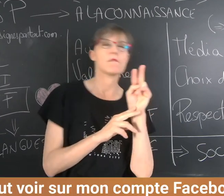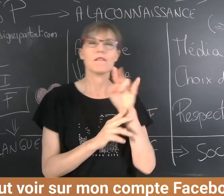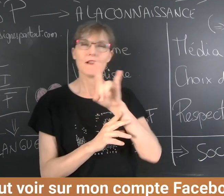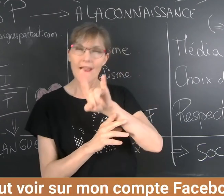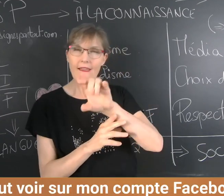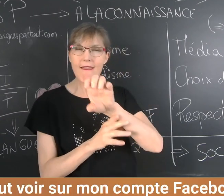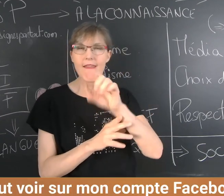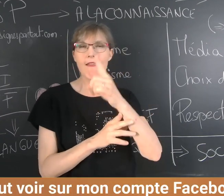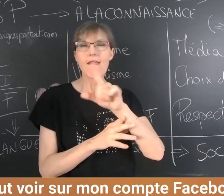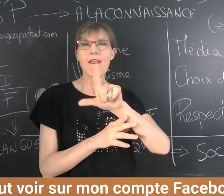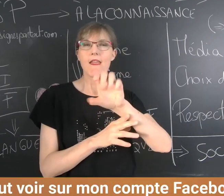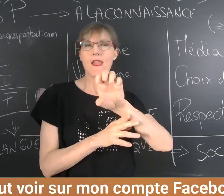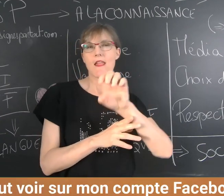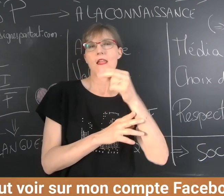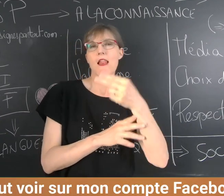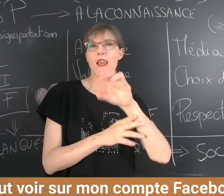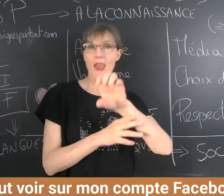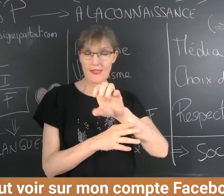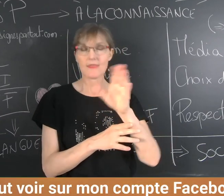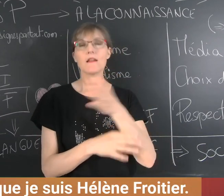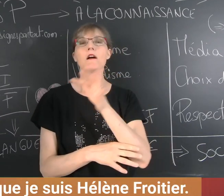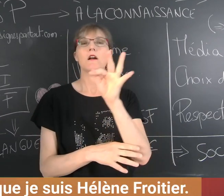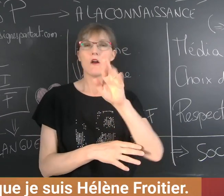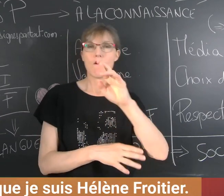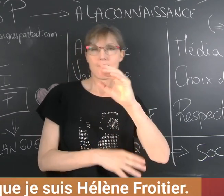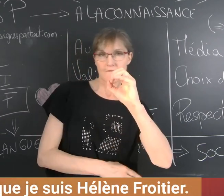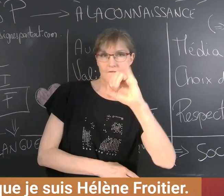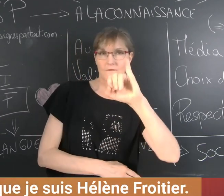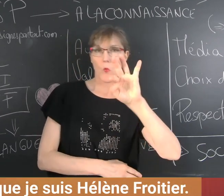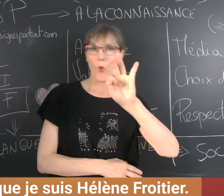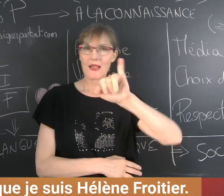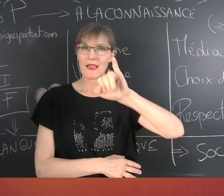Et on peut voir sur mon compte Facebook que je suis Hélène Froitier.